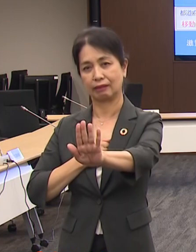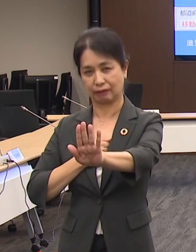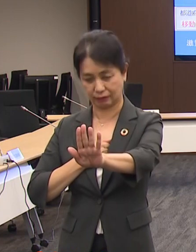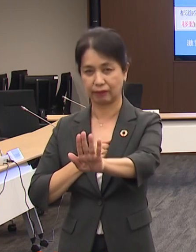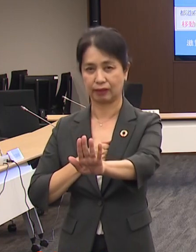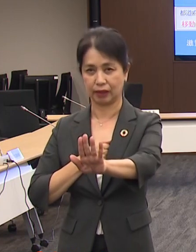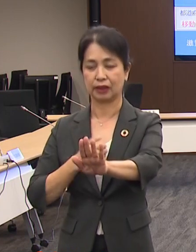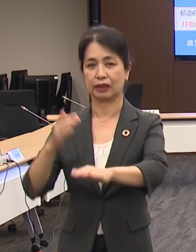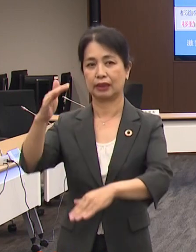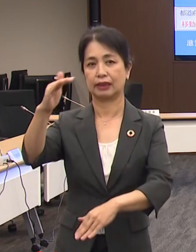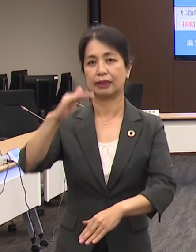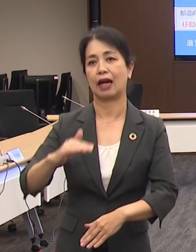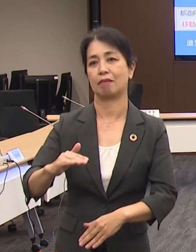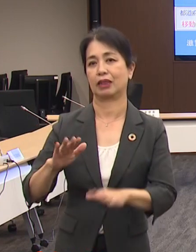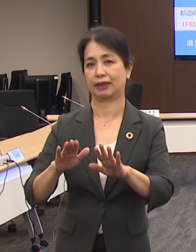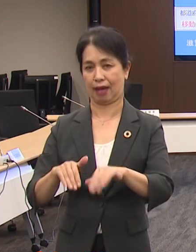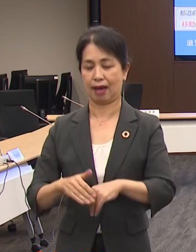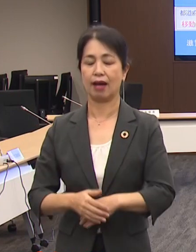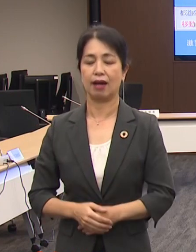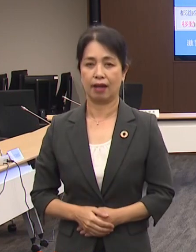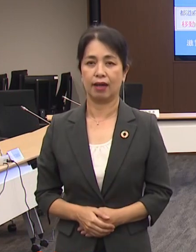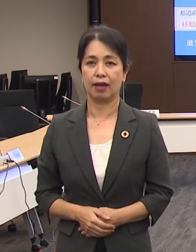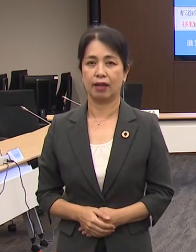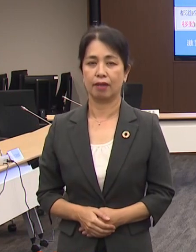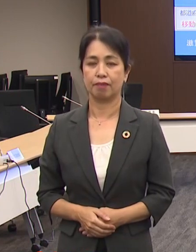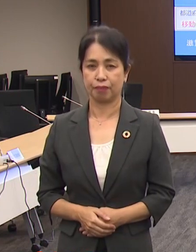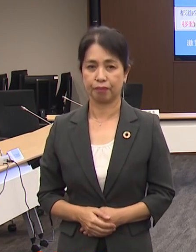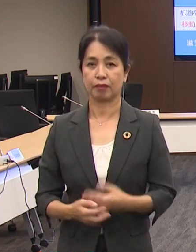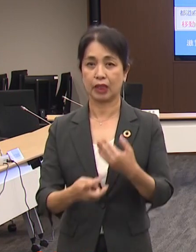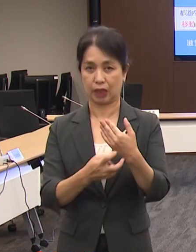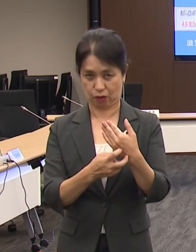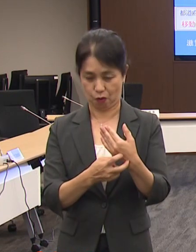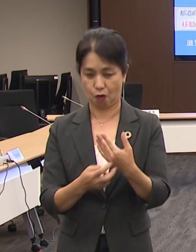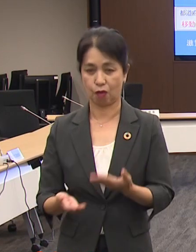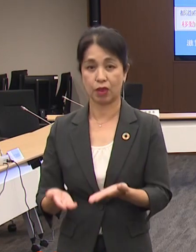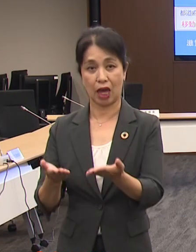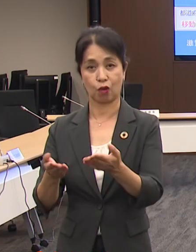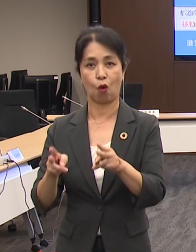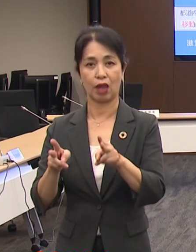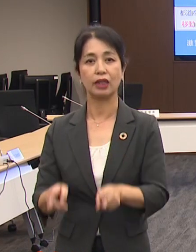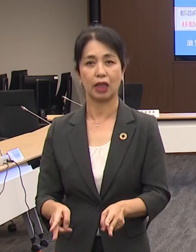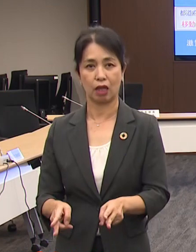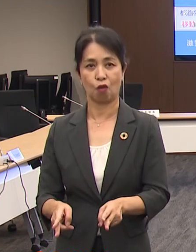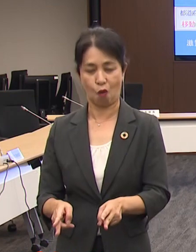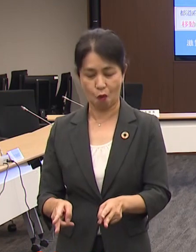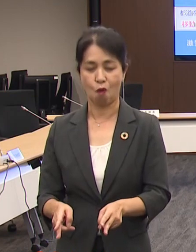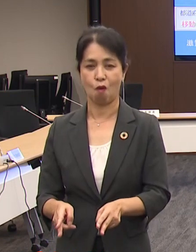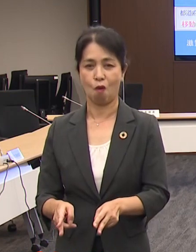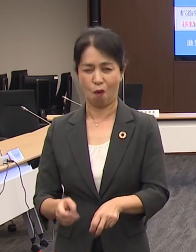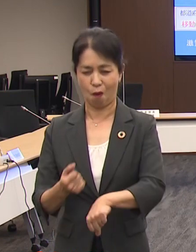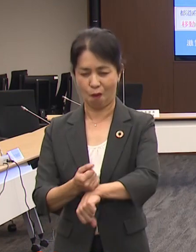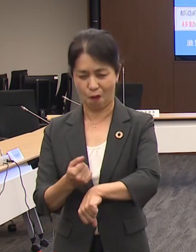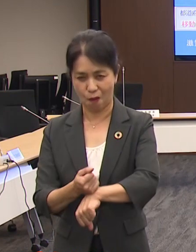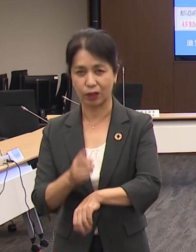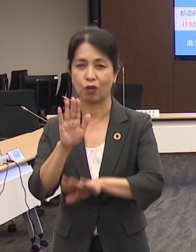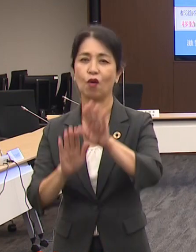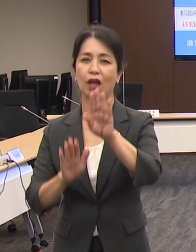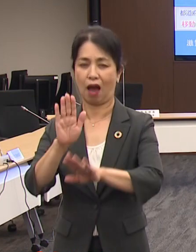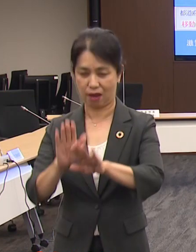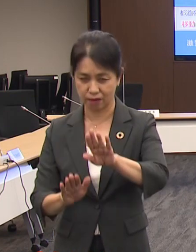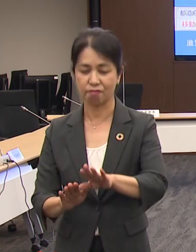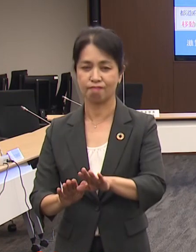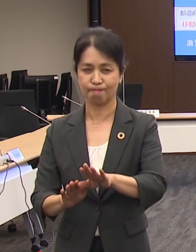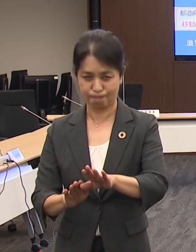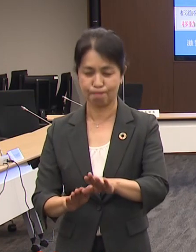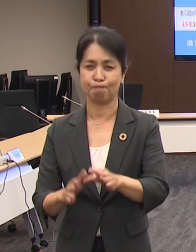ました。また、医療提供体制の非常事態は脱することができ